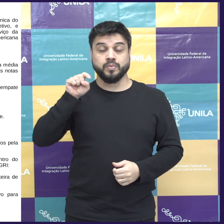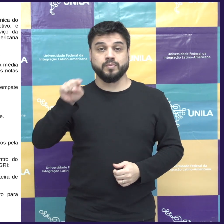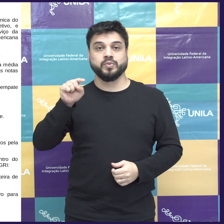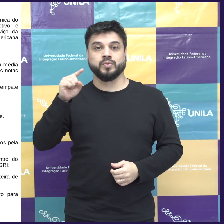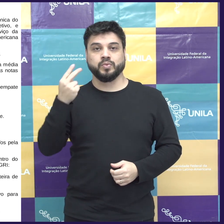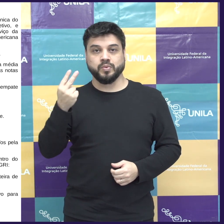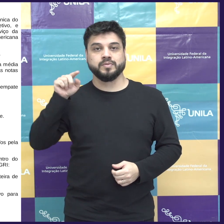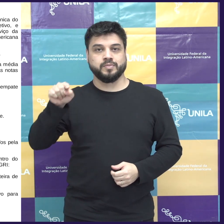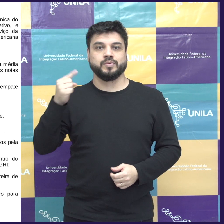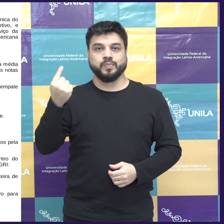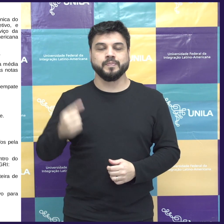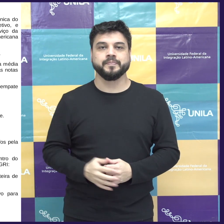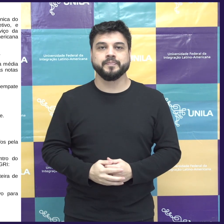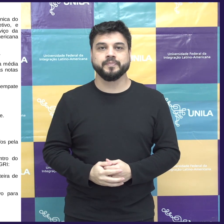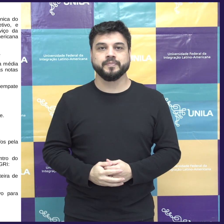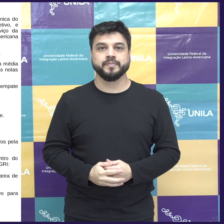8.2.1.